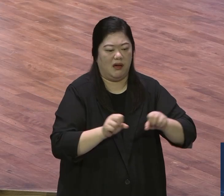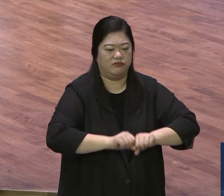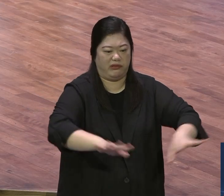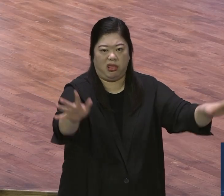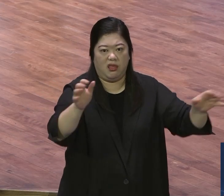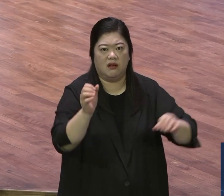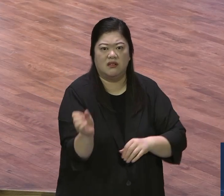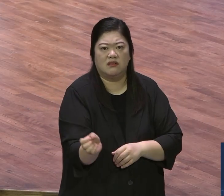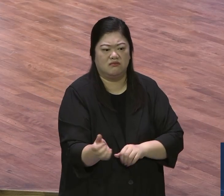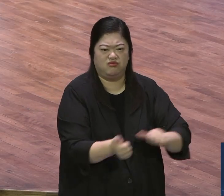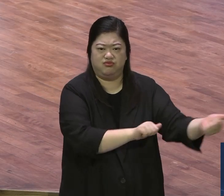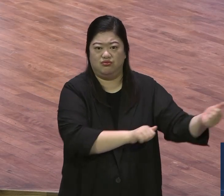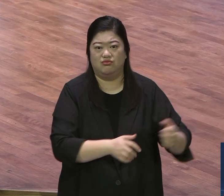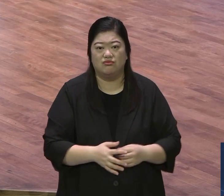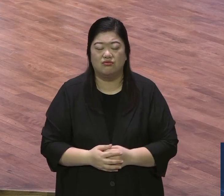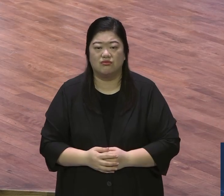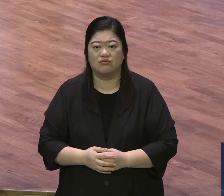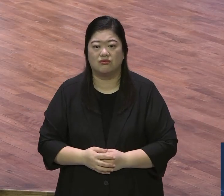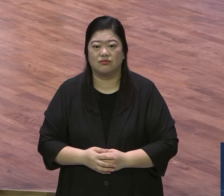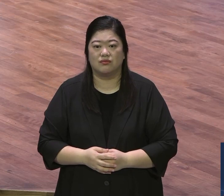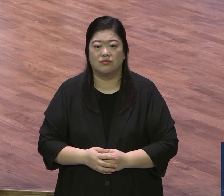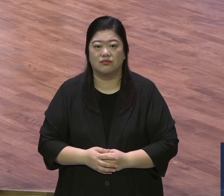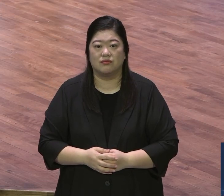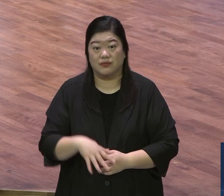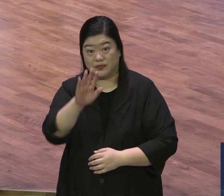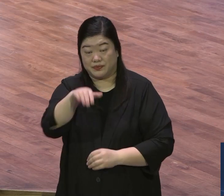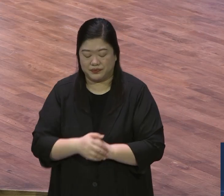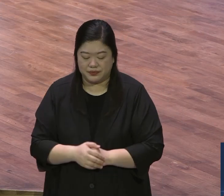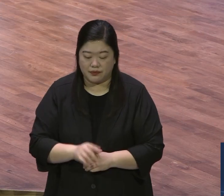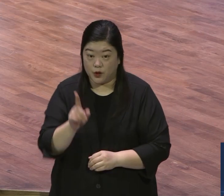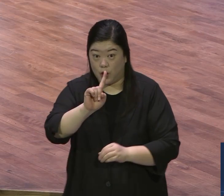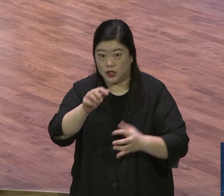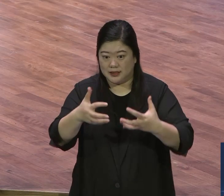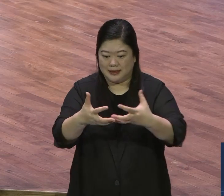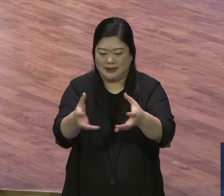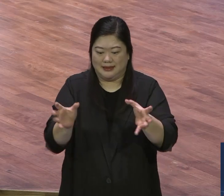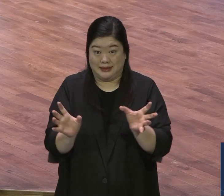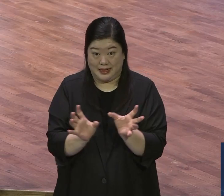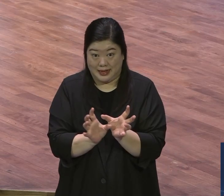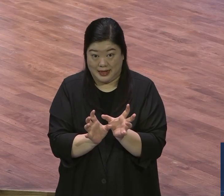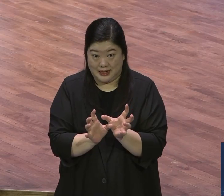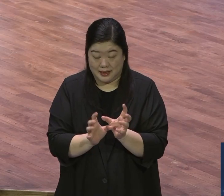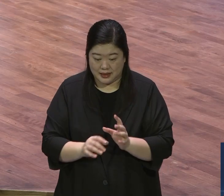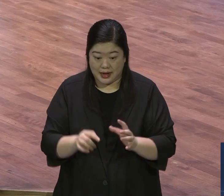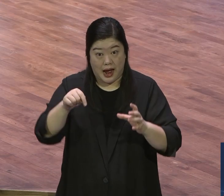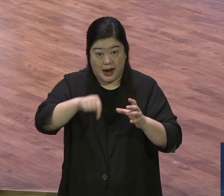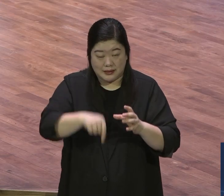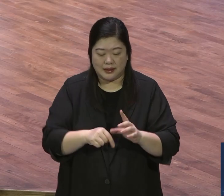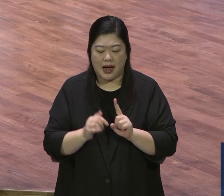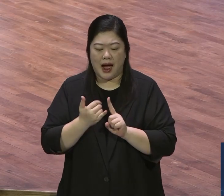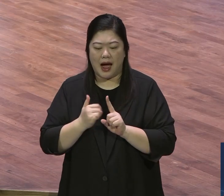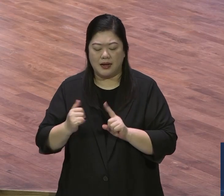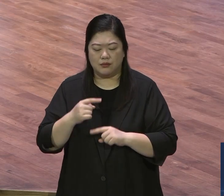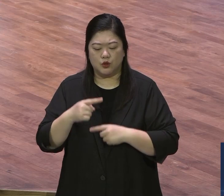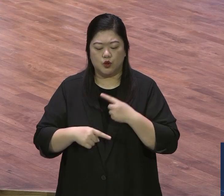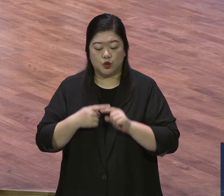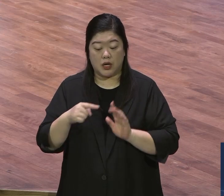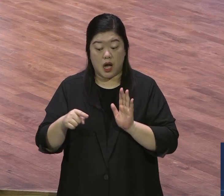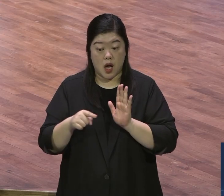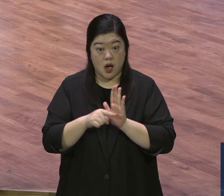한 사람만 있어도요 그 공동체 숙대받답니다 사람들은요 부정적인 말을 금방